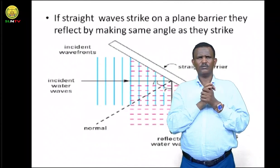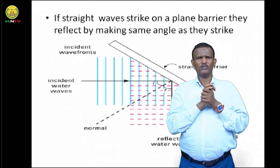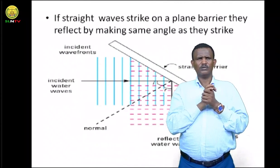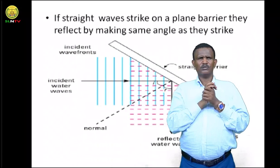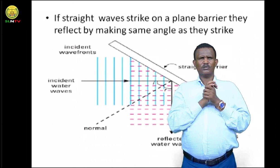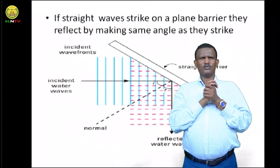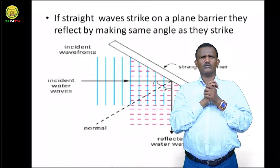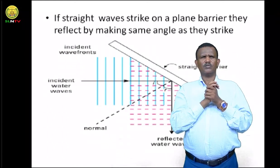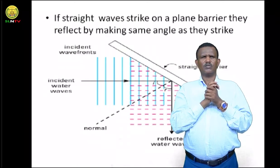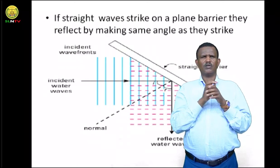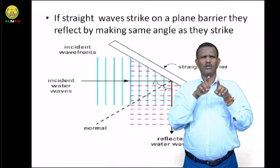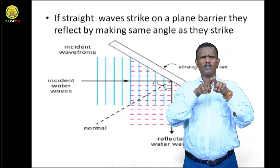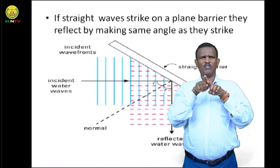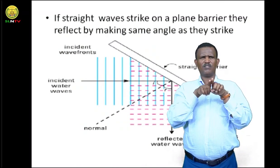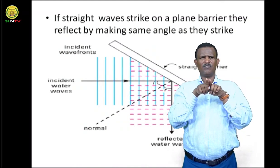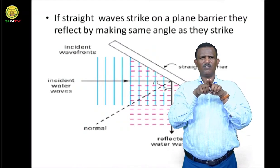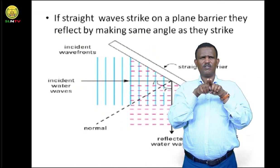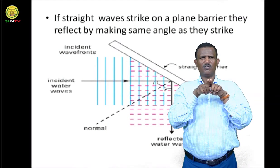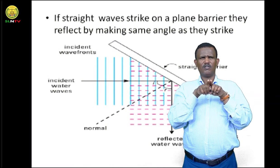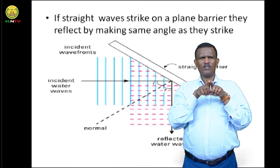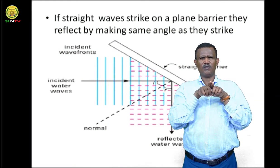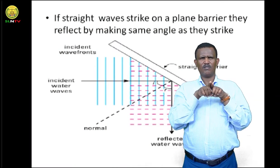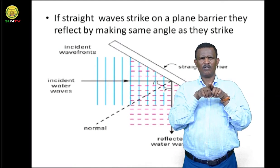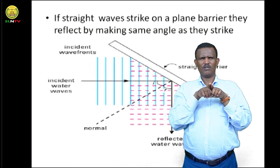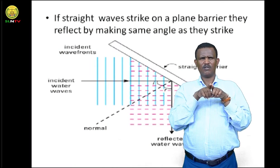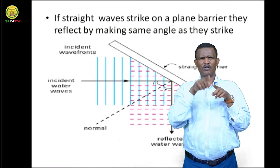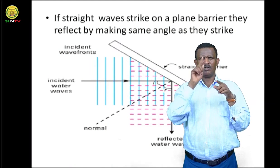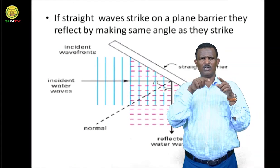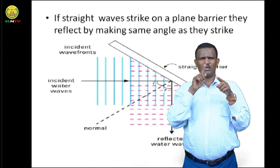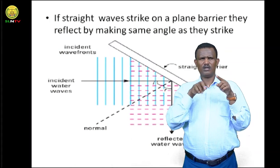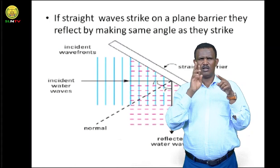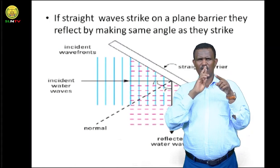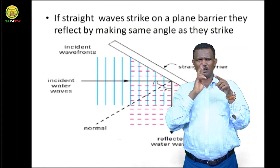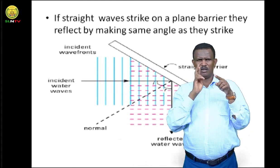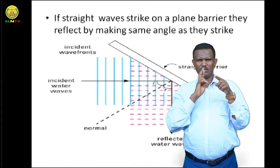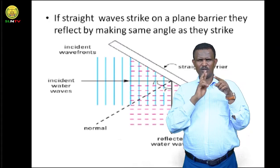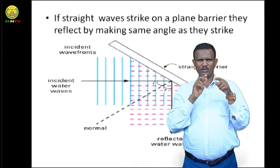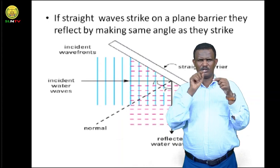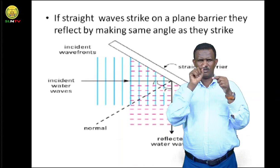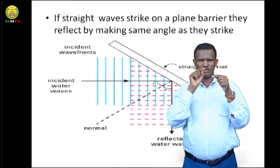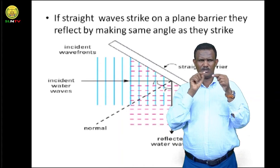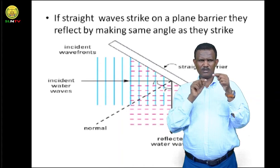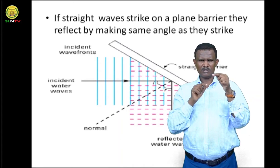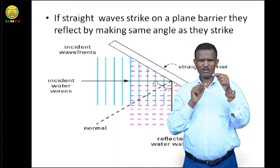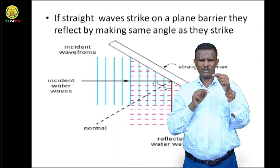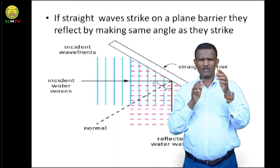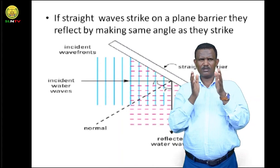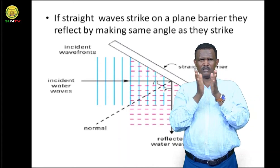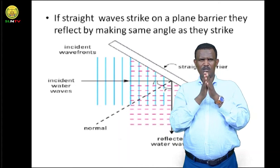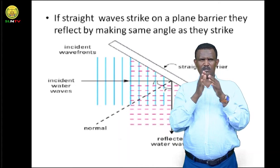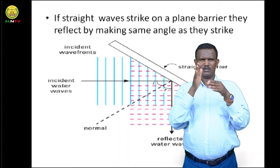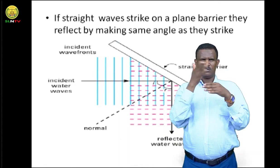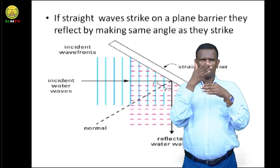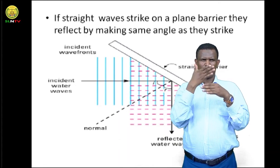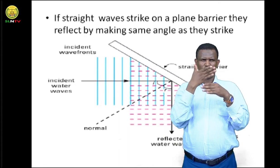wave-ki reflector-ku waa dhibcaha dashiska ay ku qoran tahay casaanku incident risk-na waa ka midabka kala